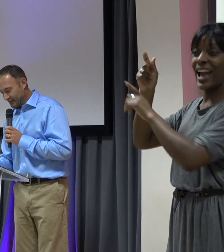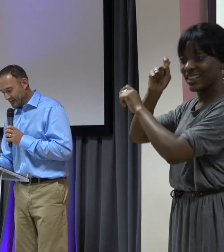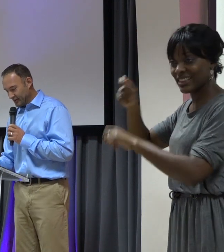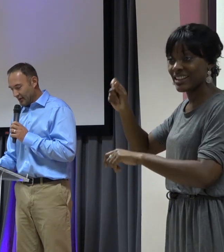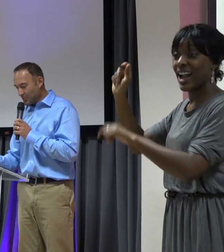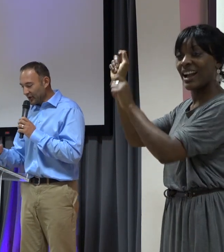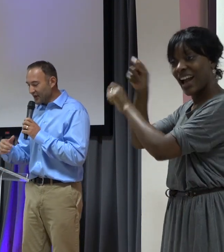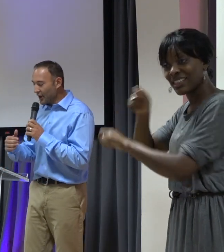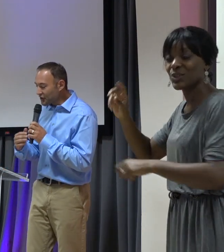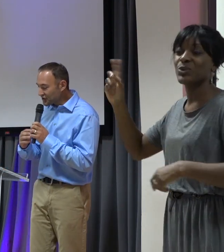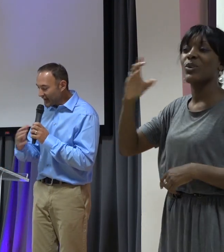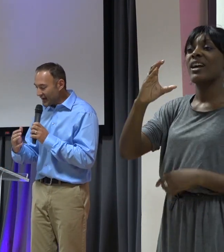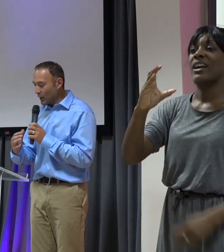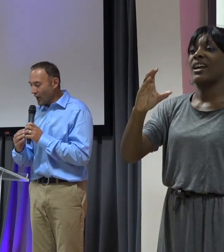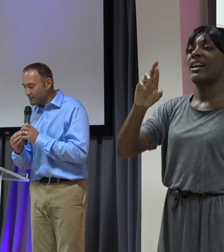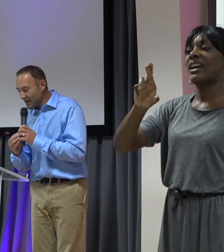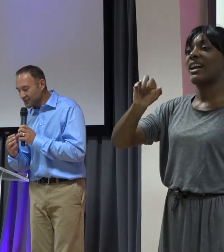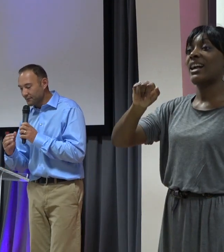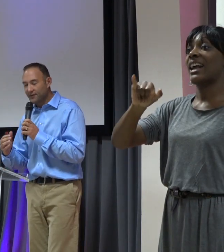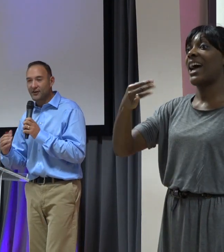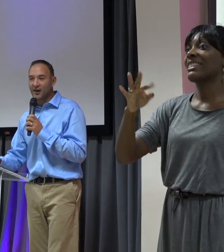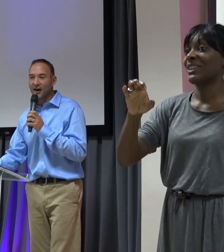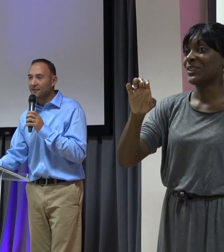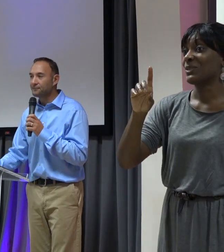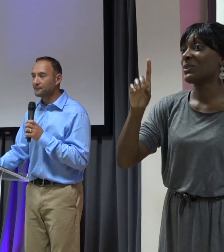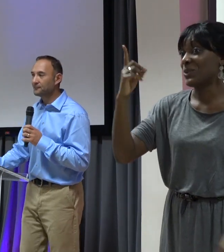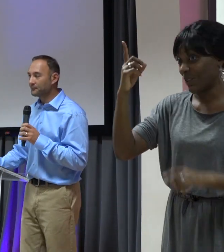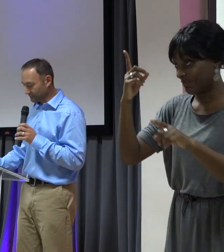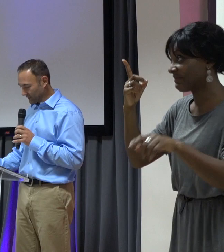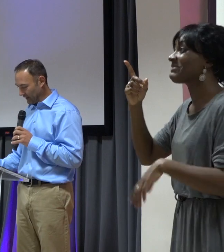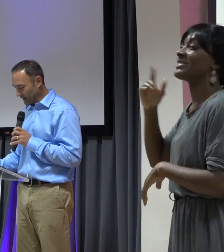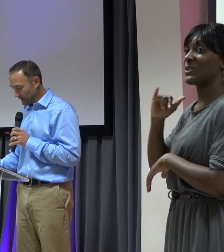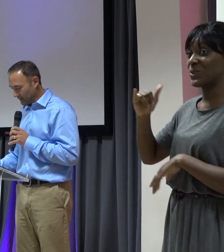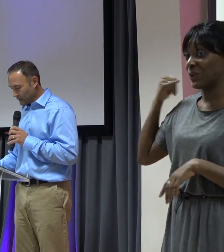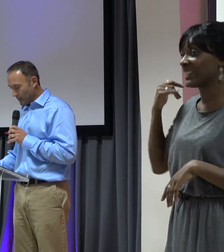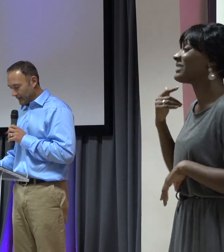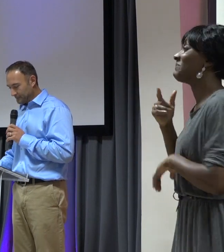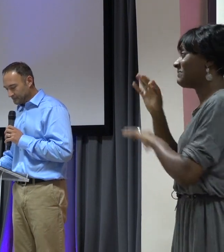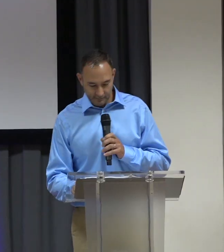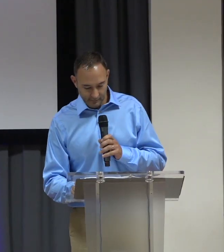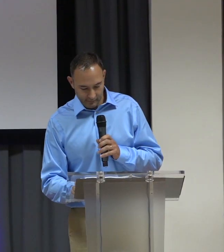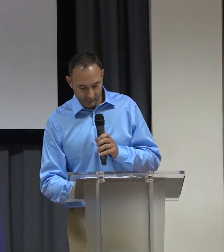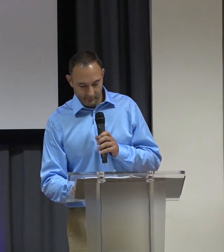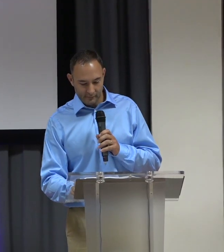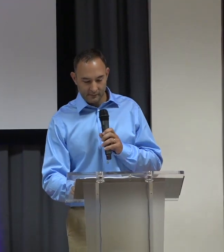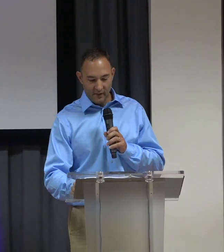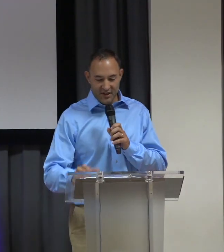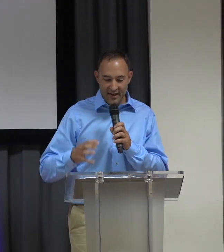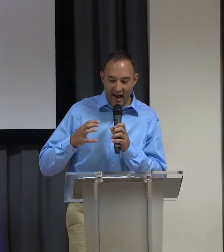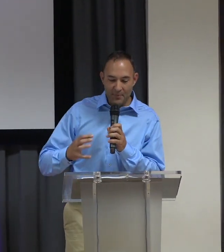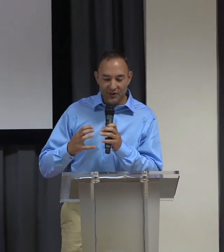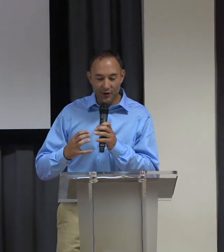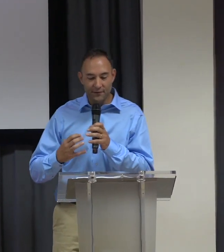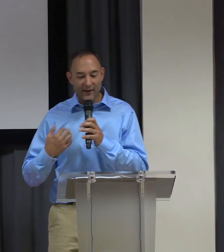de Dieu. I believe that understanding what it means to fear God Et je crois que comprendre ce que ça veut dire craindre Dieu, is